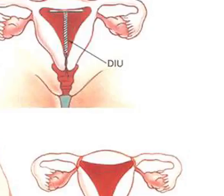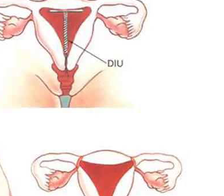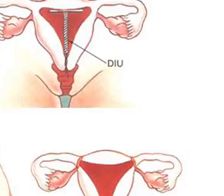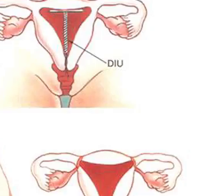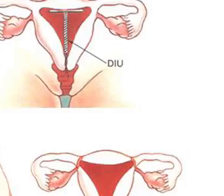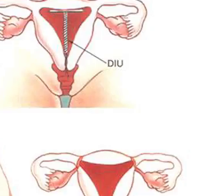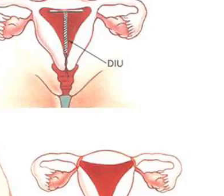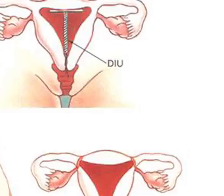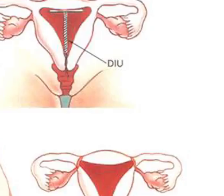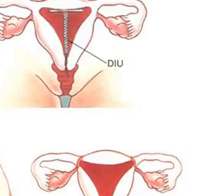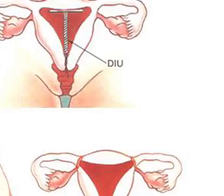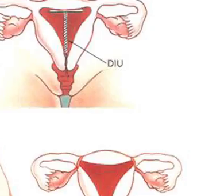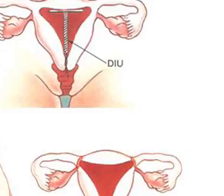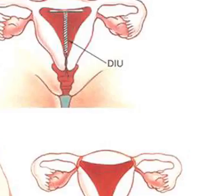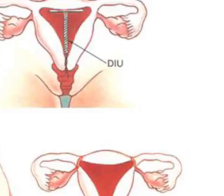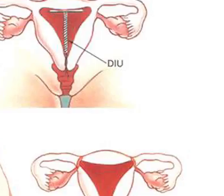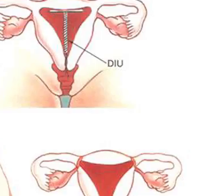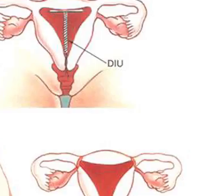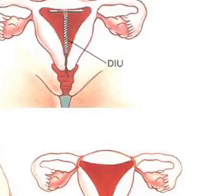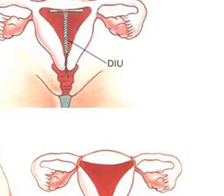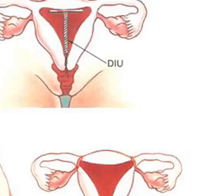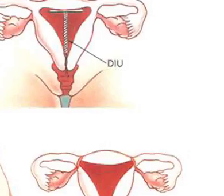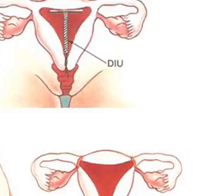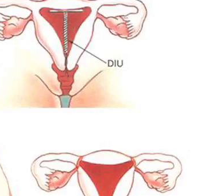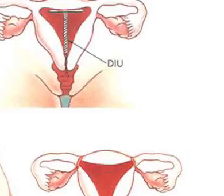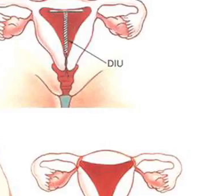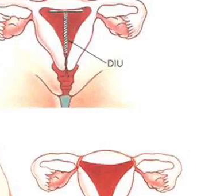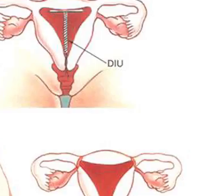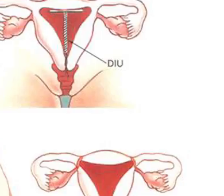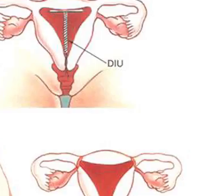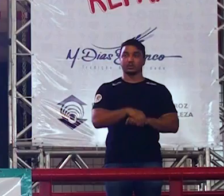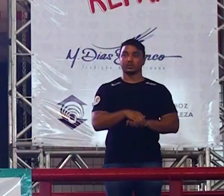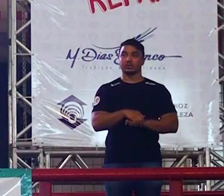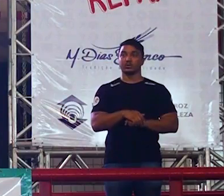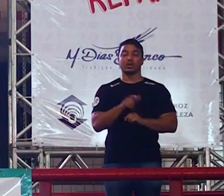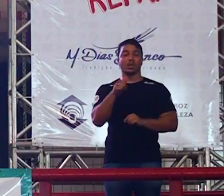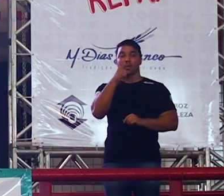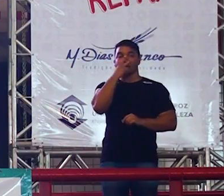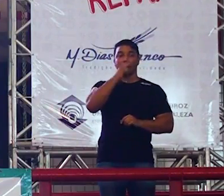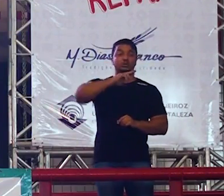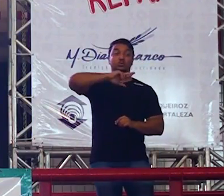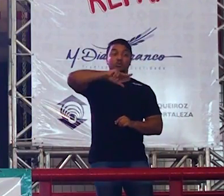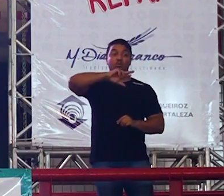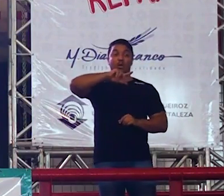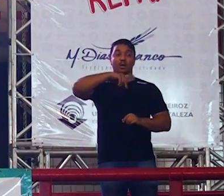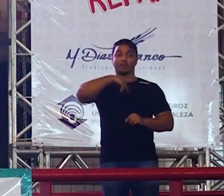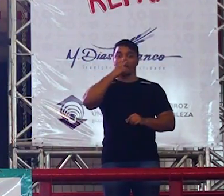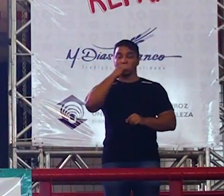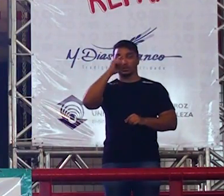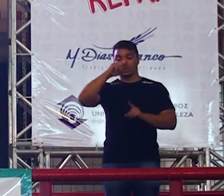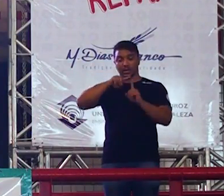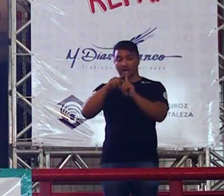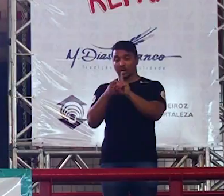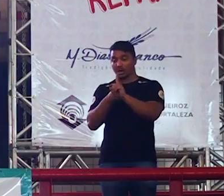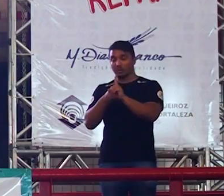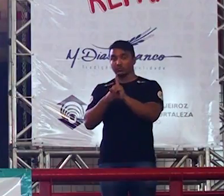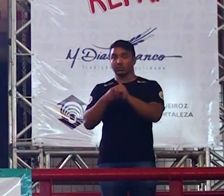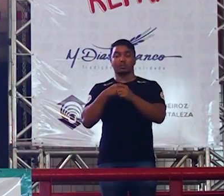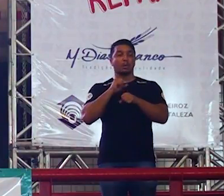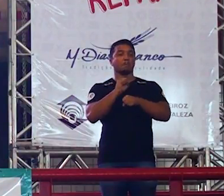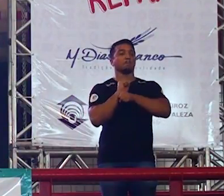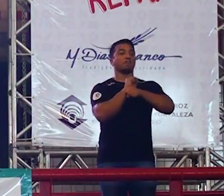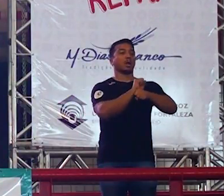a pílula do dia seguinte, tem que deixar um português bem claro. Eles não impedem a fecundação. Por quê?